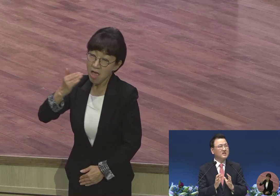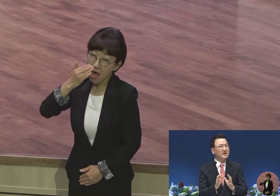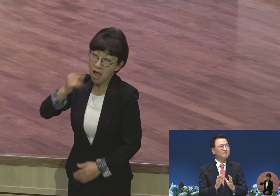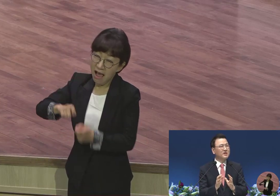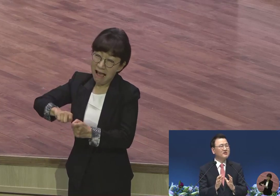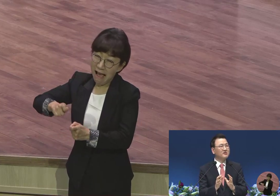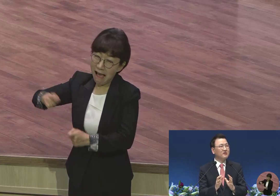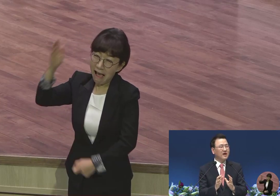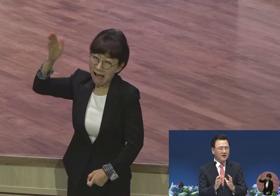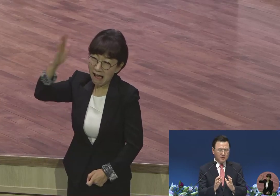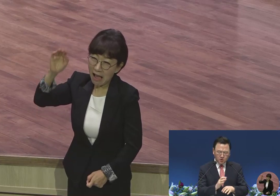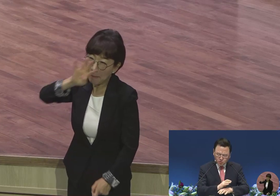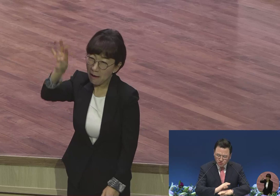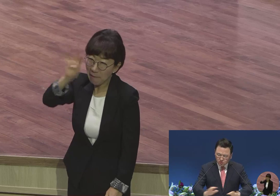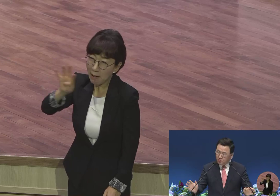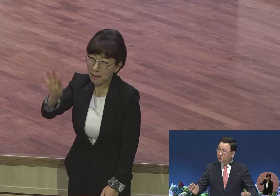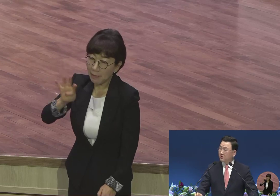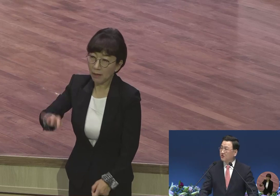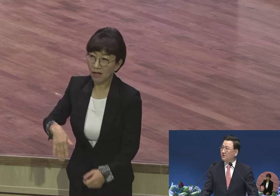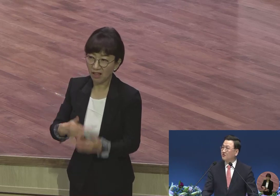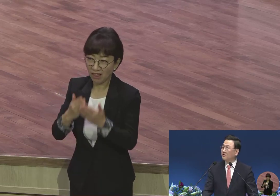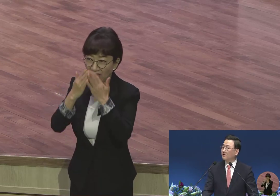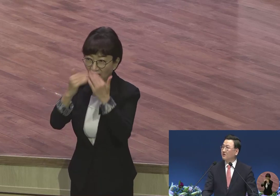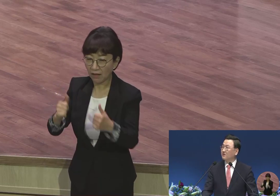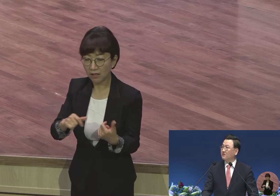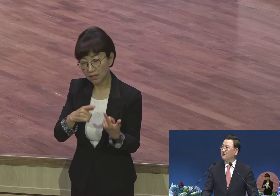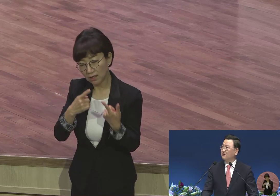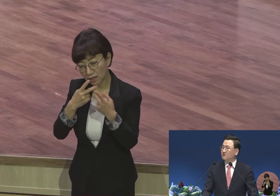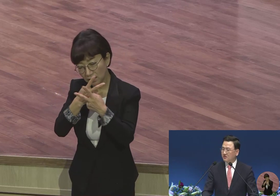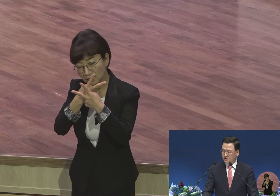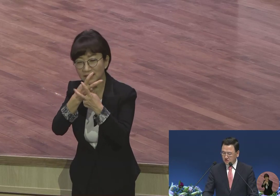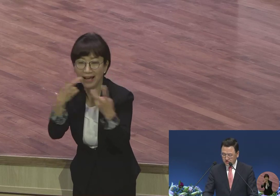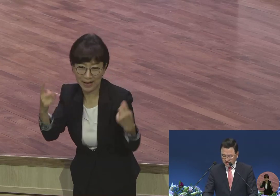3대 이 3대는요 하나님 형통의 축복을 주시거든요.